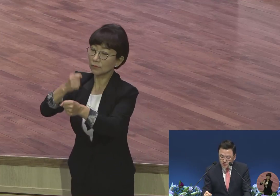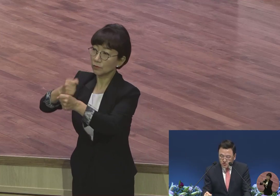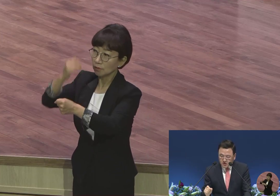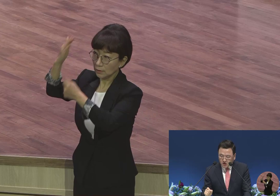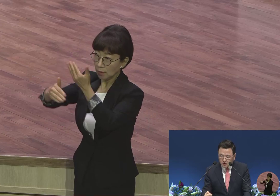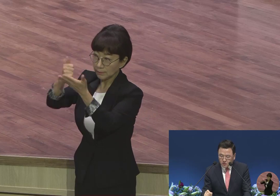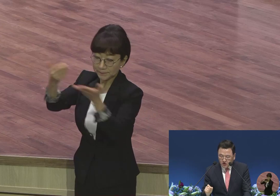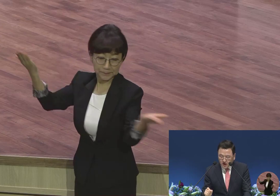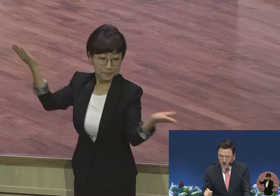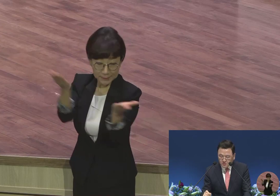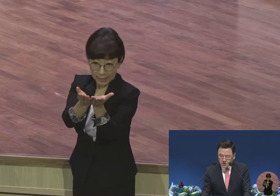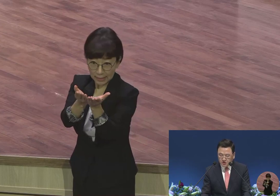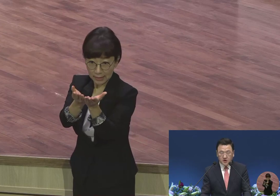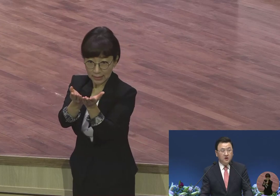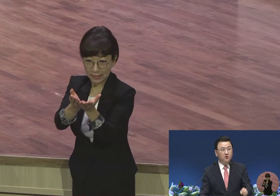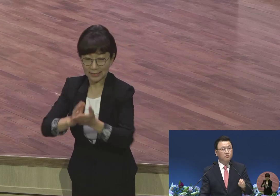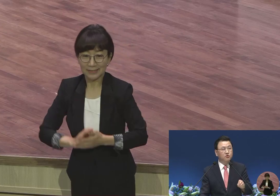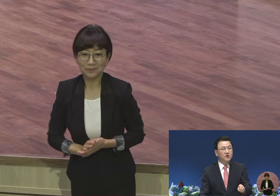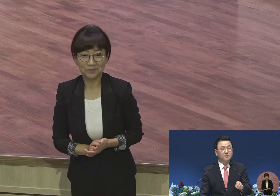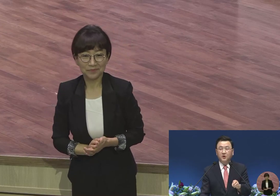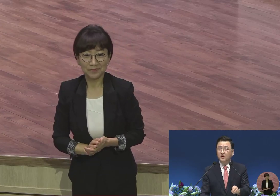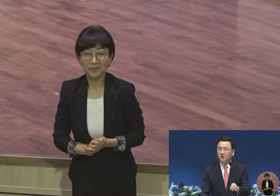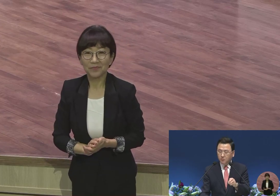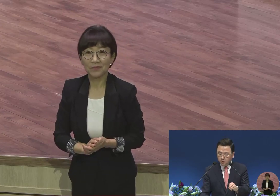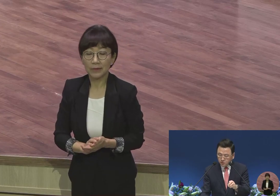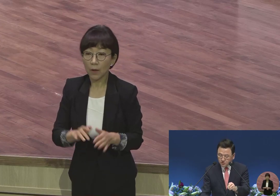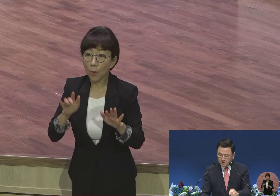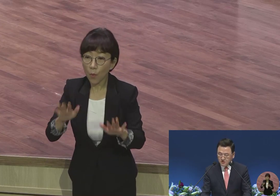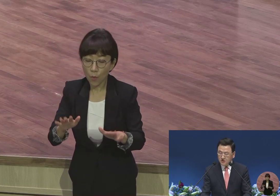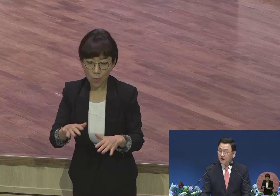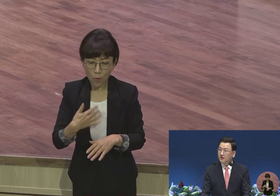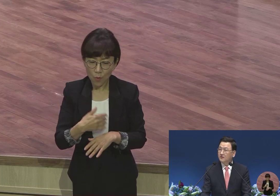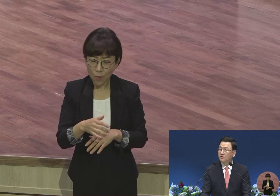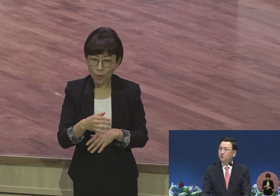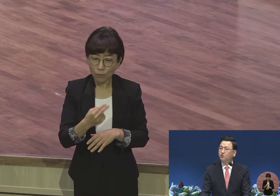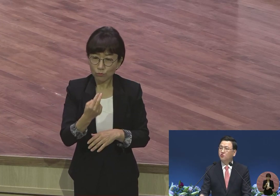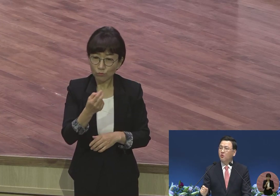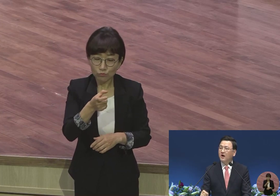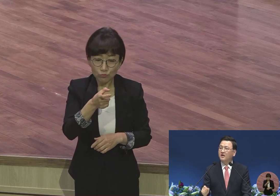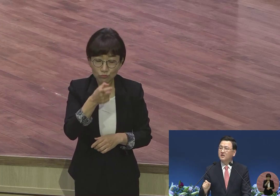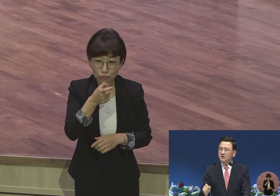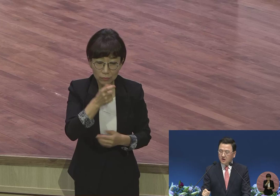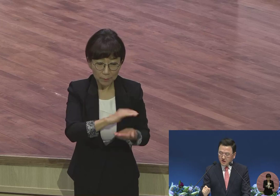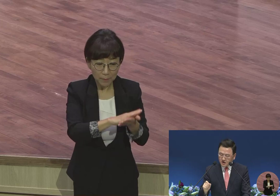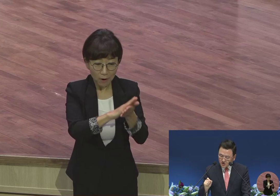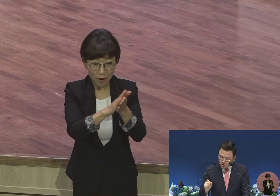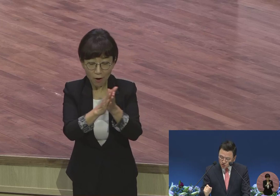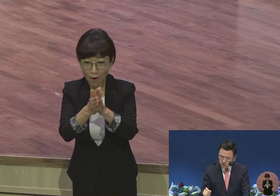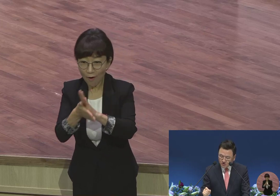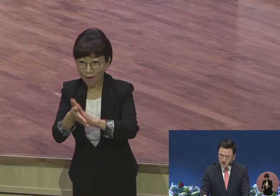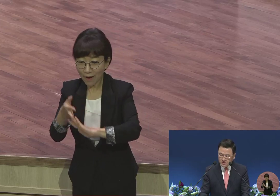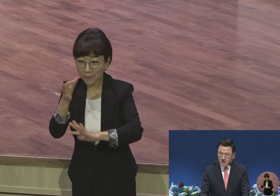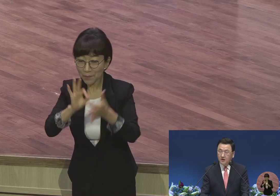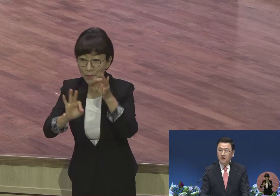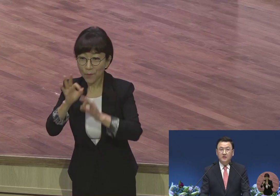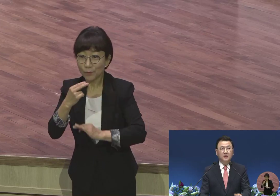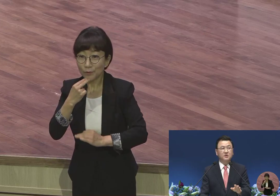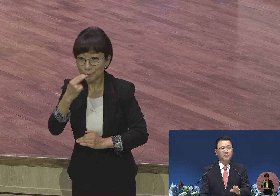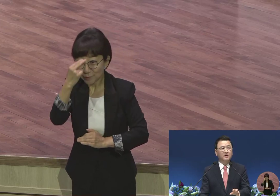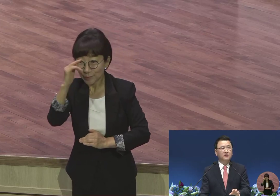나사렛 예수가 창조주 하나님이시기에 물이 변하여 포도주 된 것이다. 죽은 왕의 신하가 치유된